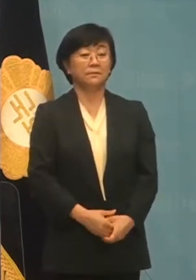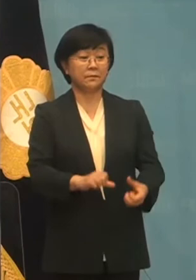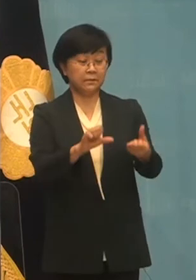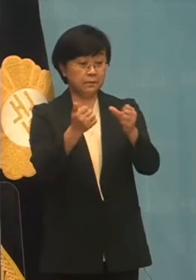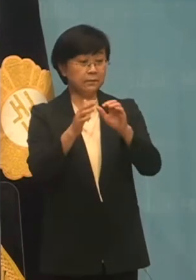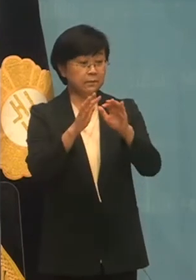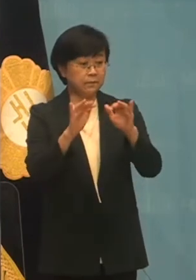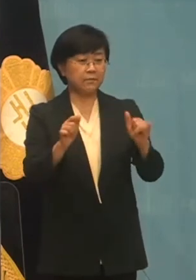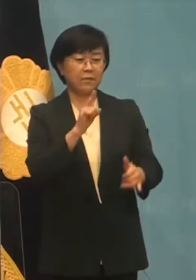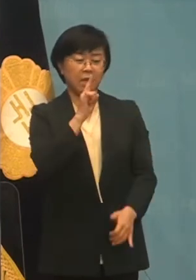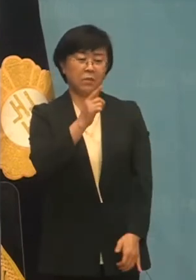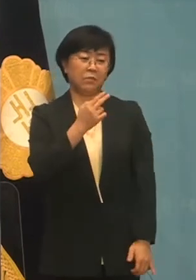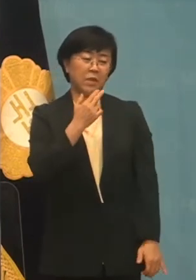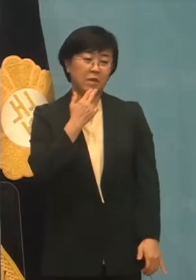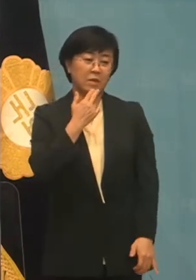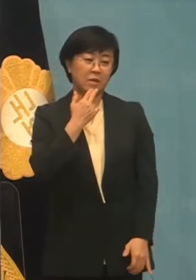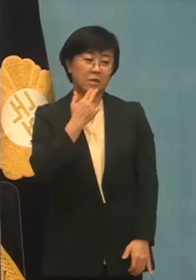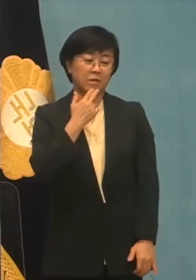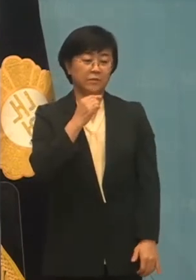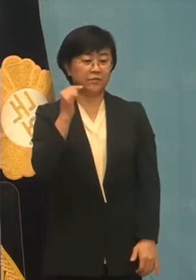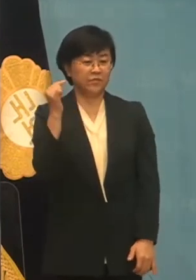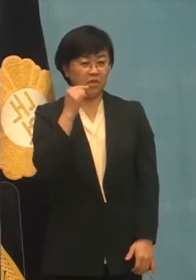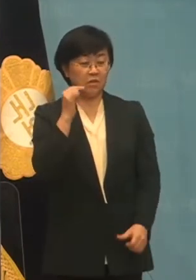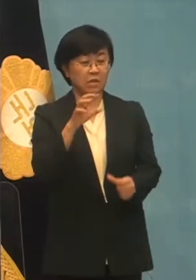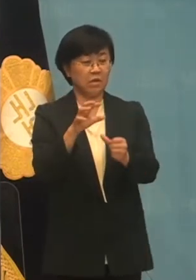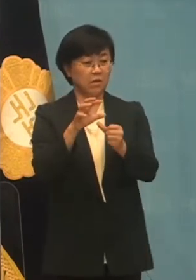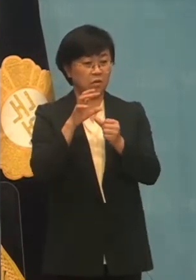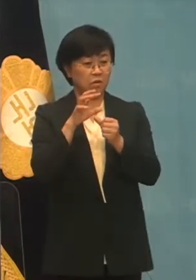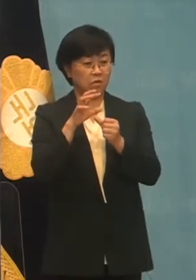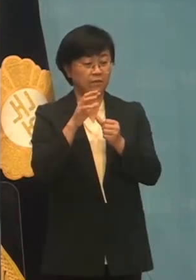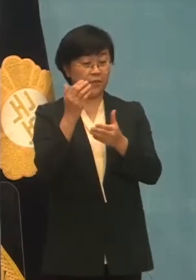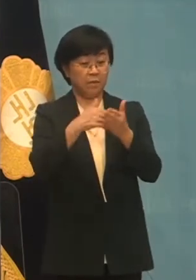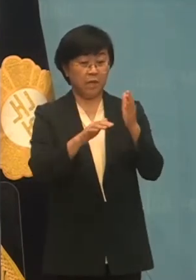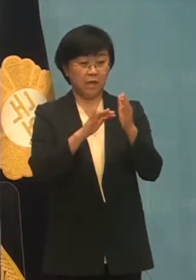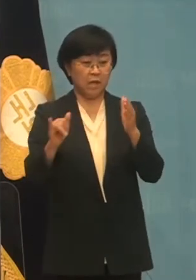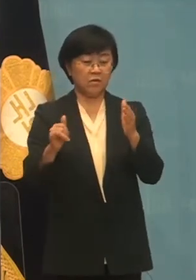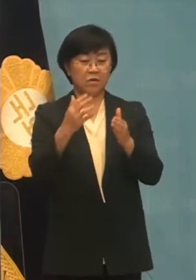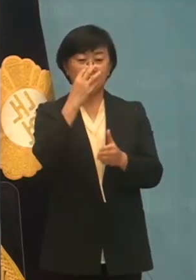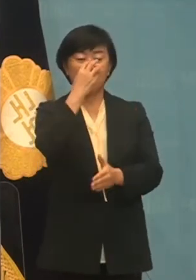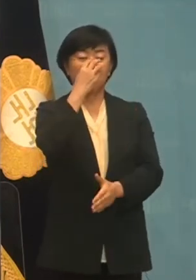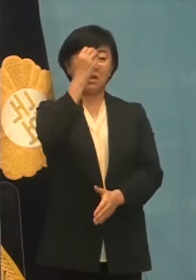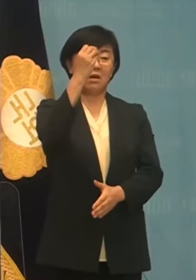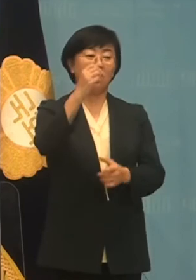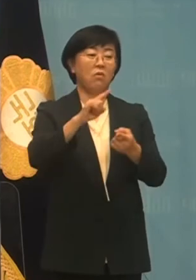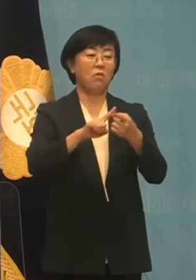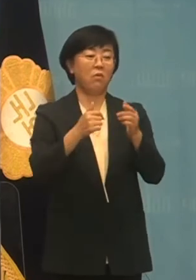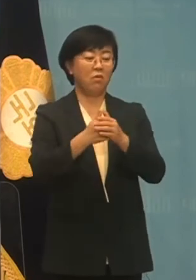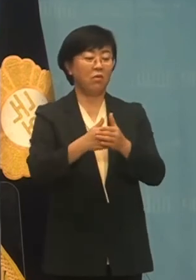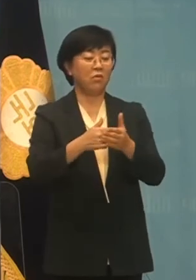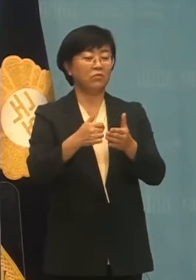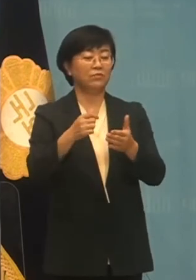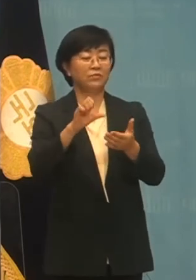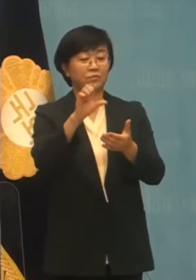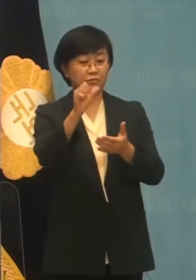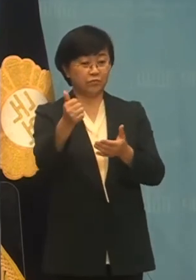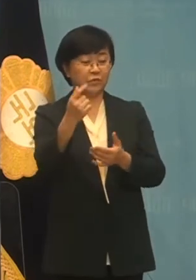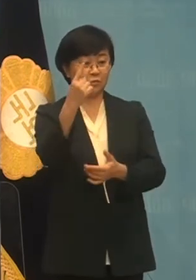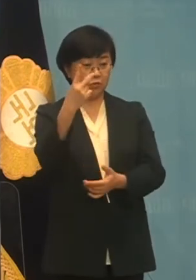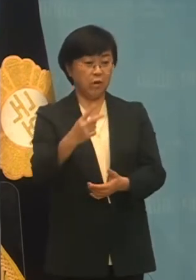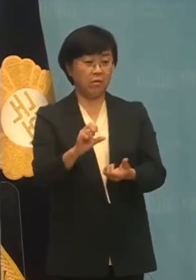죽은 사람은 말이 없다는 사실을 철저히 이용해 유가족을 기망하고 고인을 두번 죽인